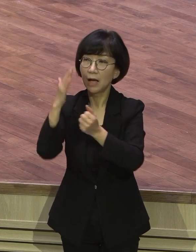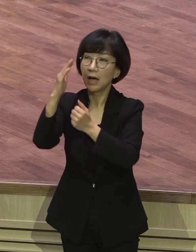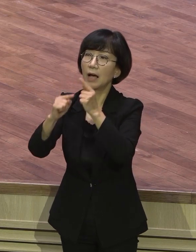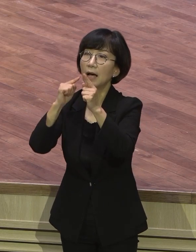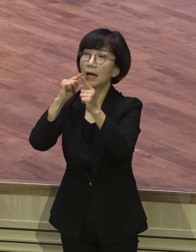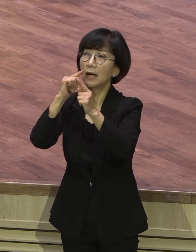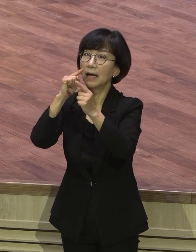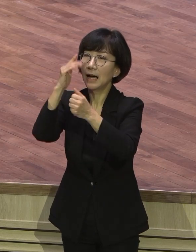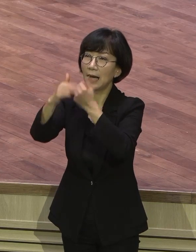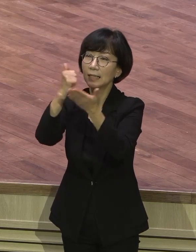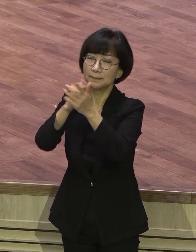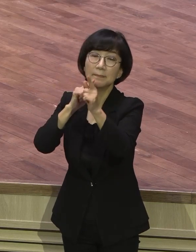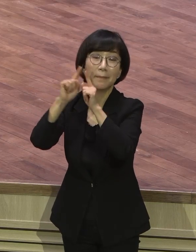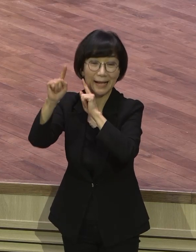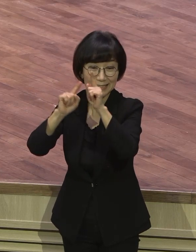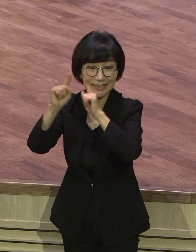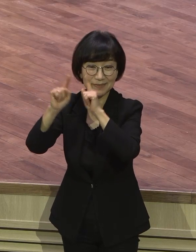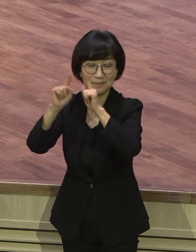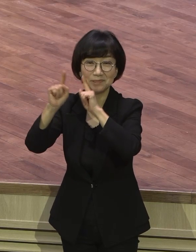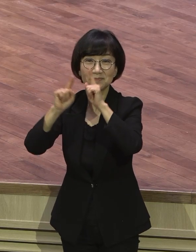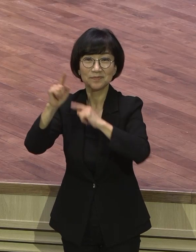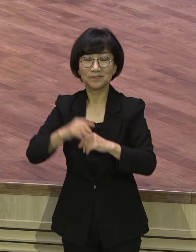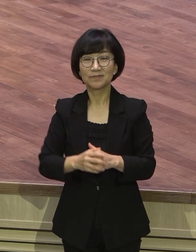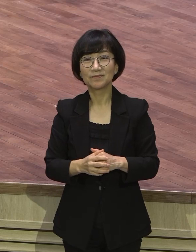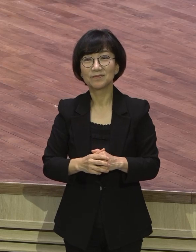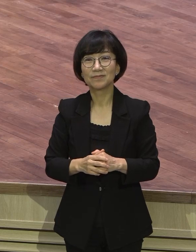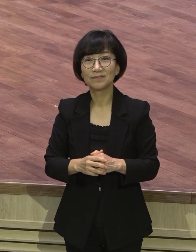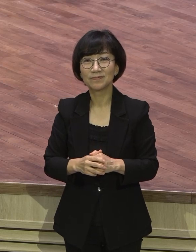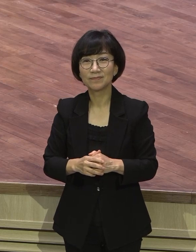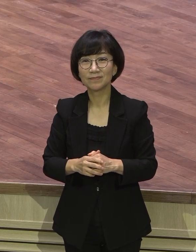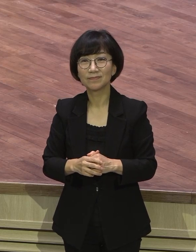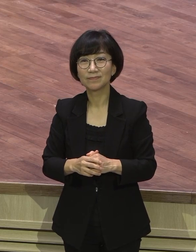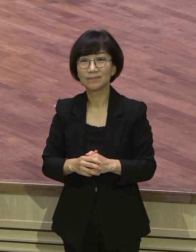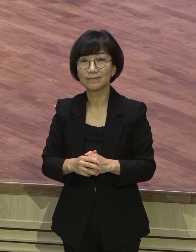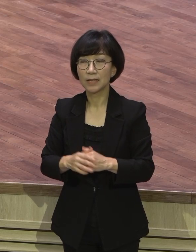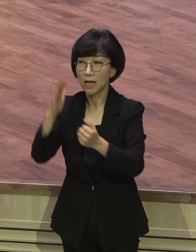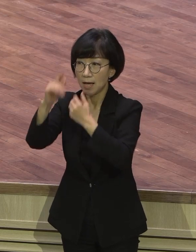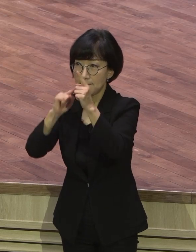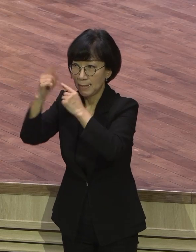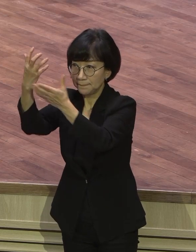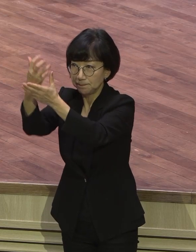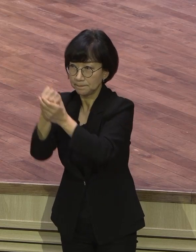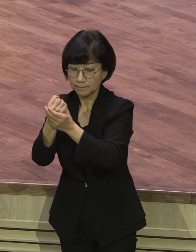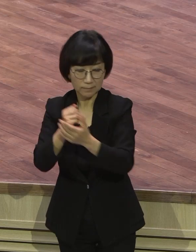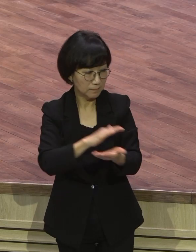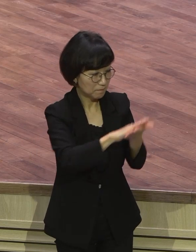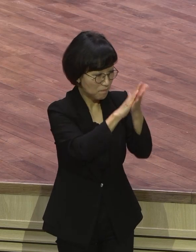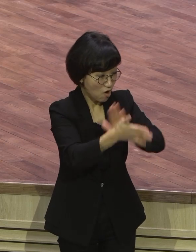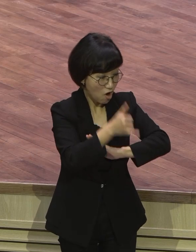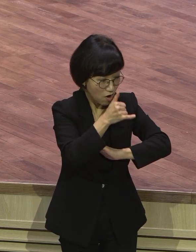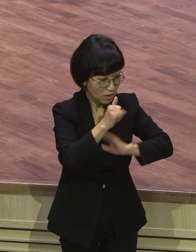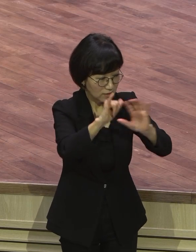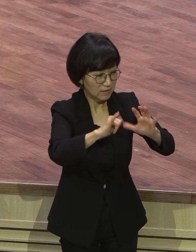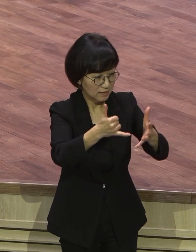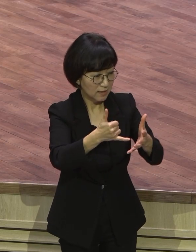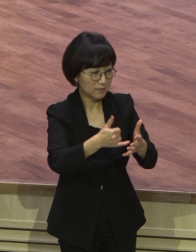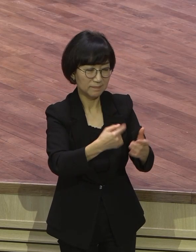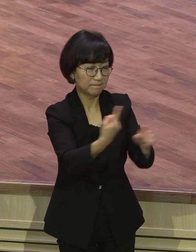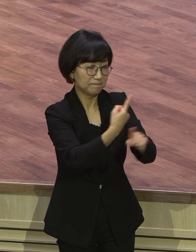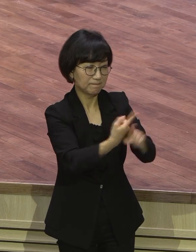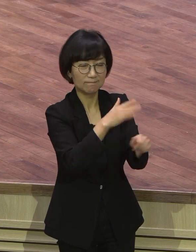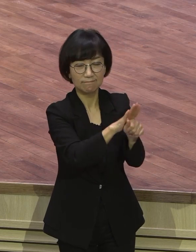불변하는 예수님으로 변하는 세상을 대응을 해야 됩니다 대응 참된 성리의 삶을 살게